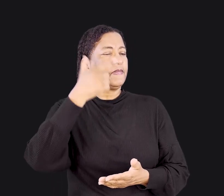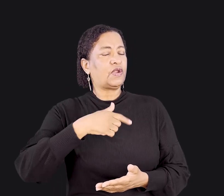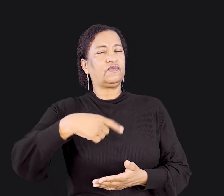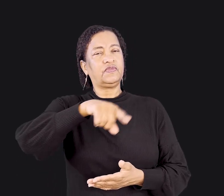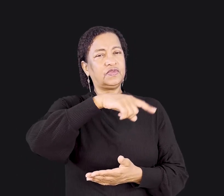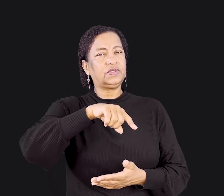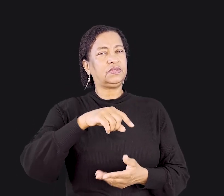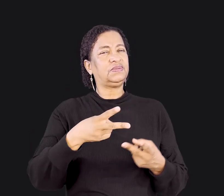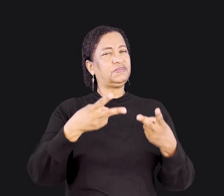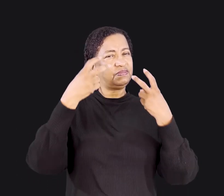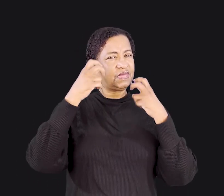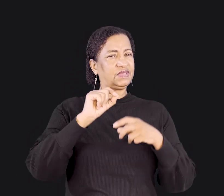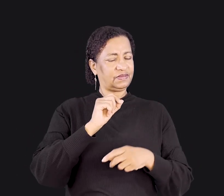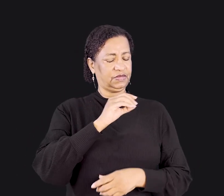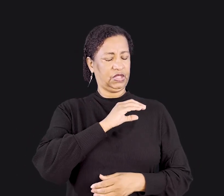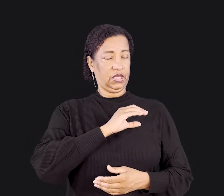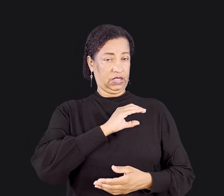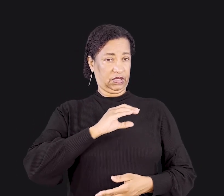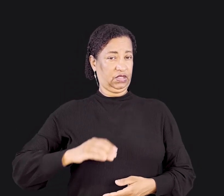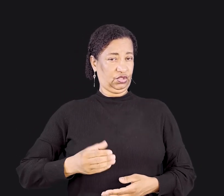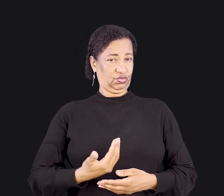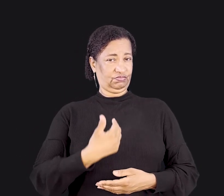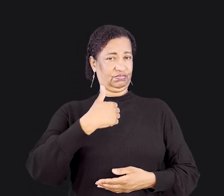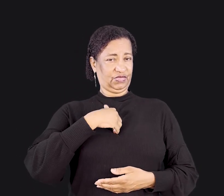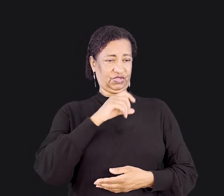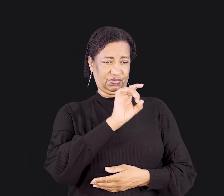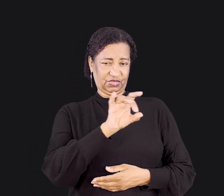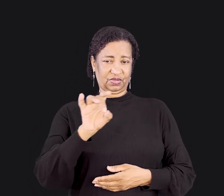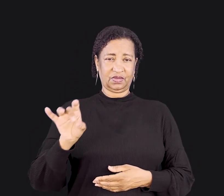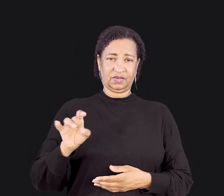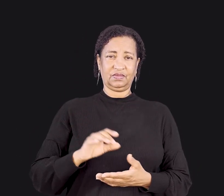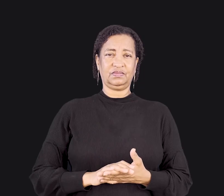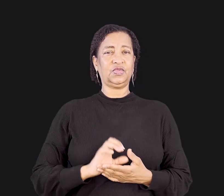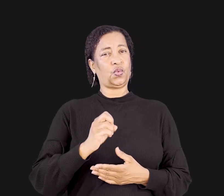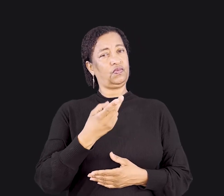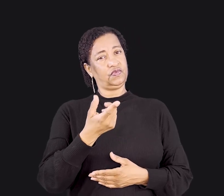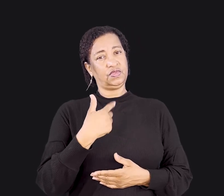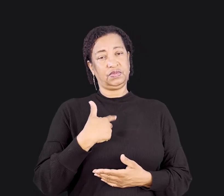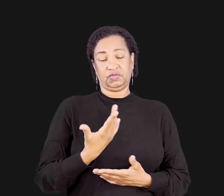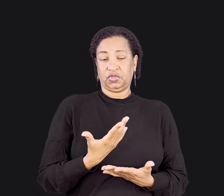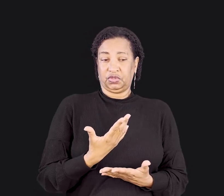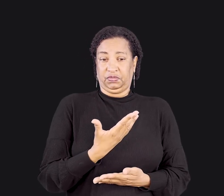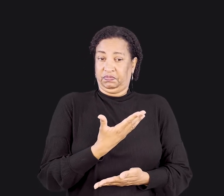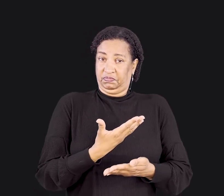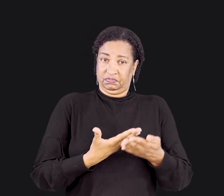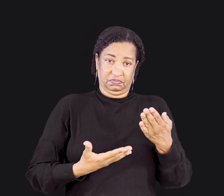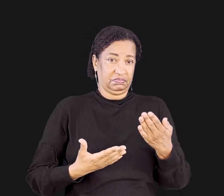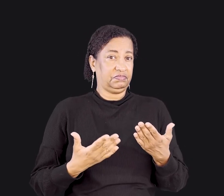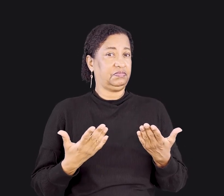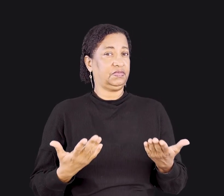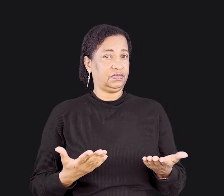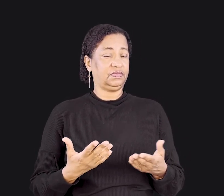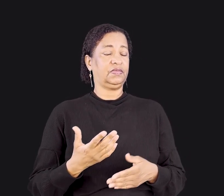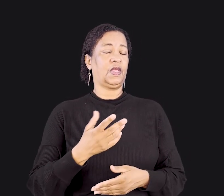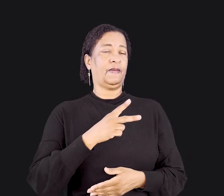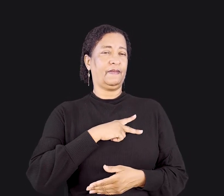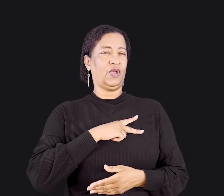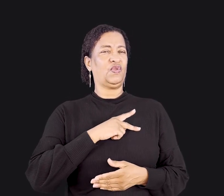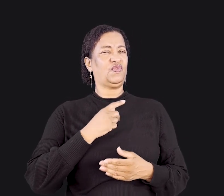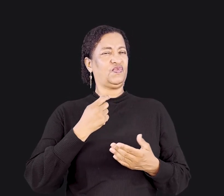Não percebem que Cristo está em vocês? A não ser que tenham sido reprovados. Paulo foi duro com eles, mas